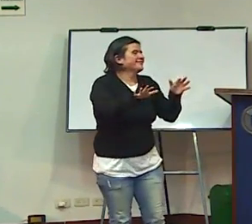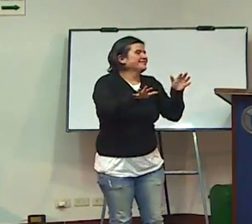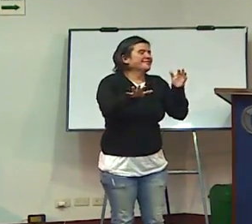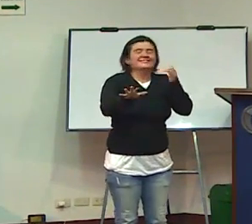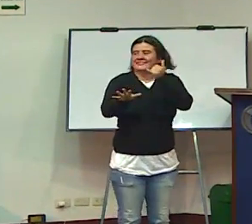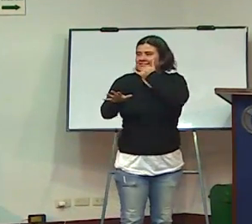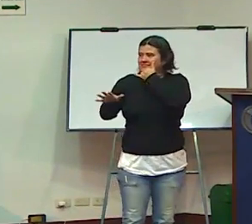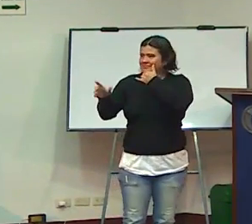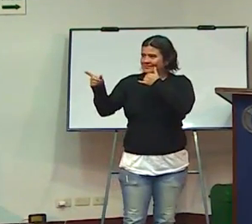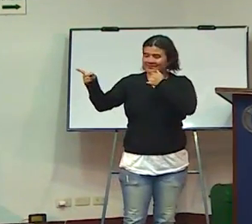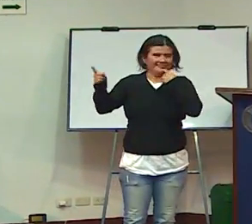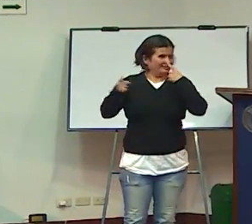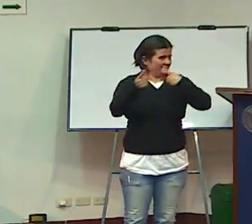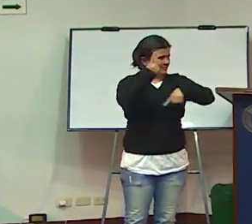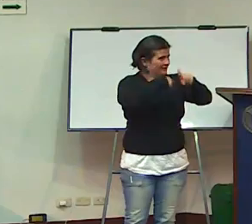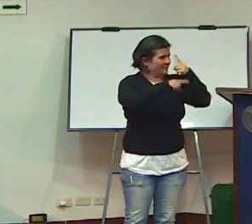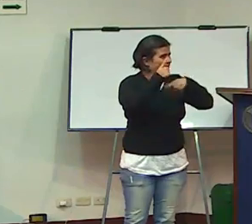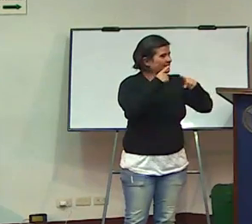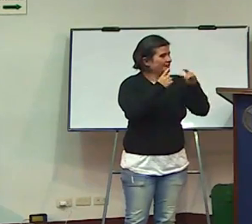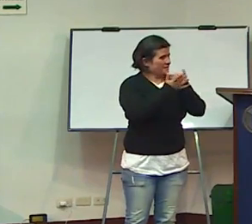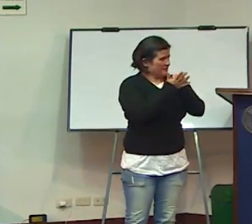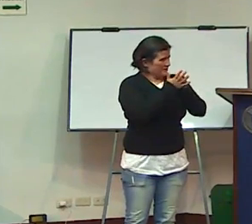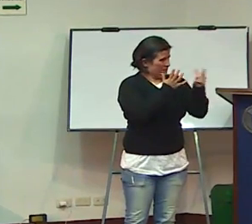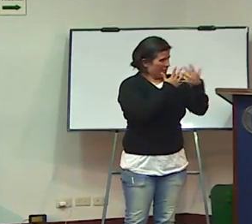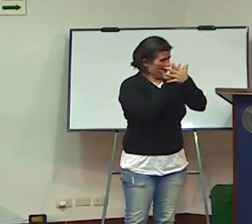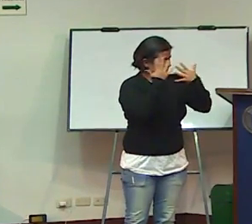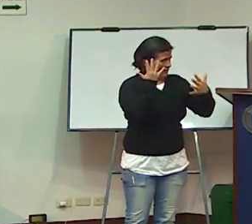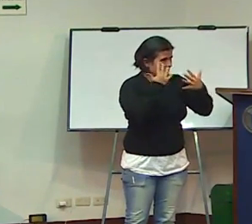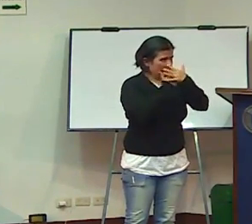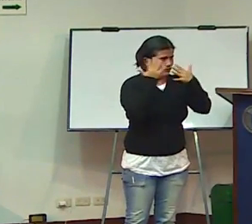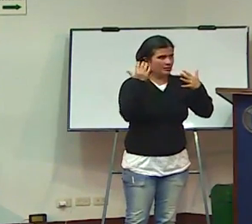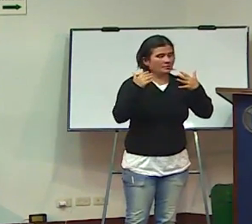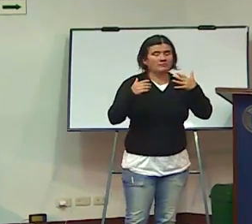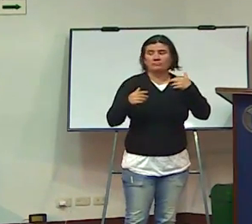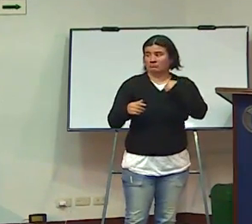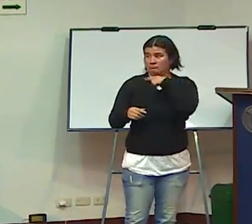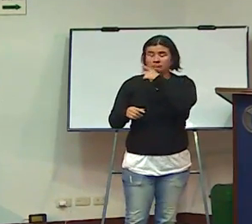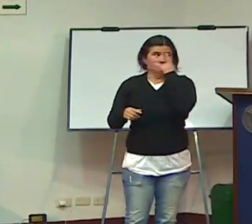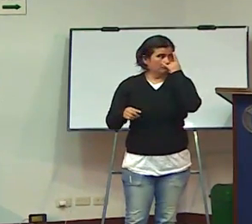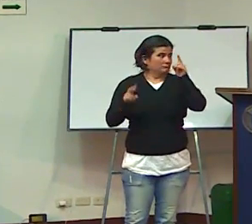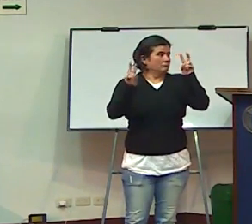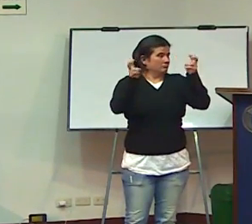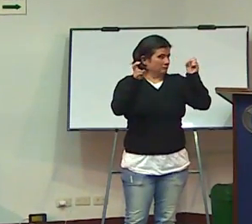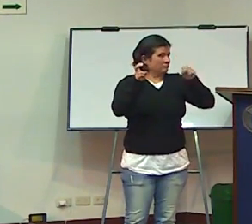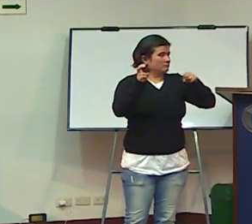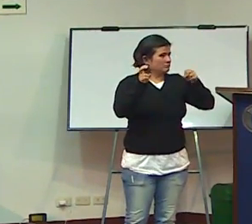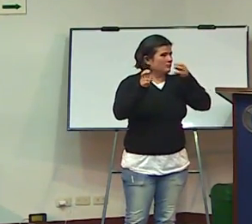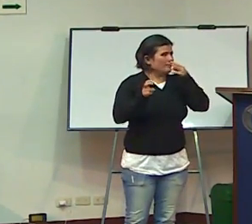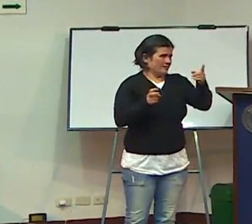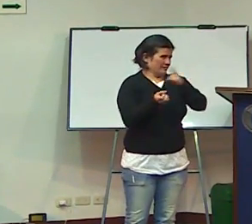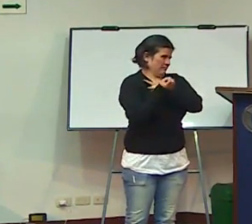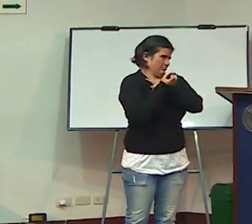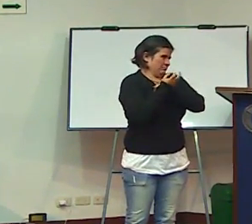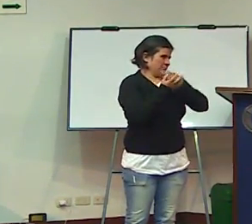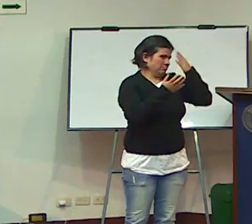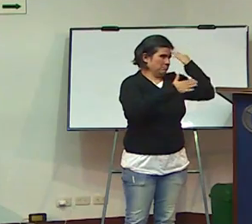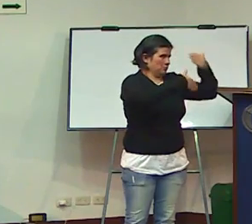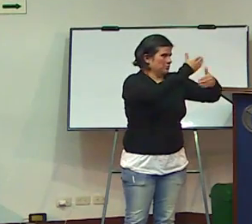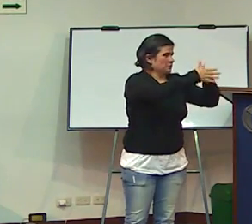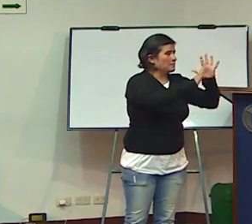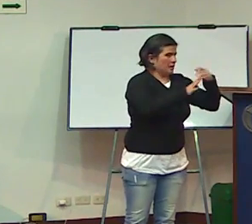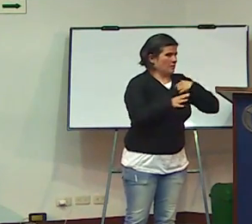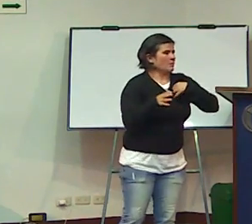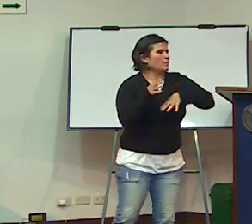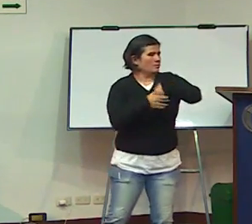qué pena, ya lo va a memorizar, me lo va a guardar. En cuanto a lo que la profesora Jennifer decía, que participar en esos grupos del LGBTI,